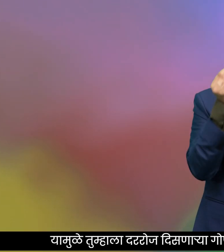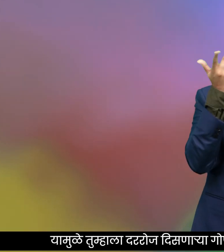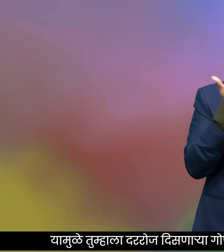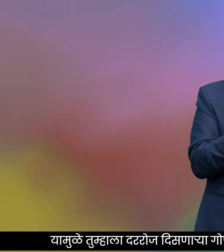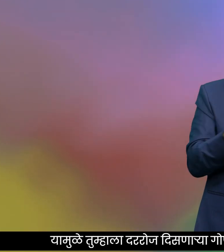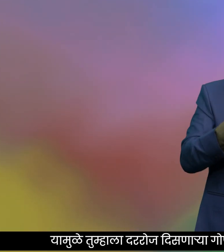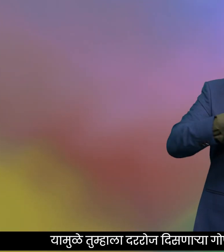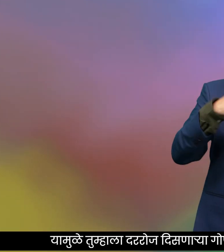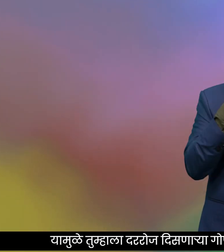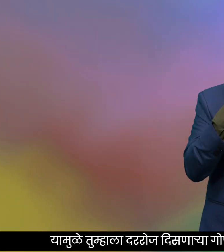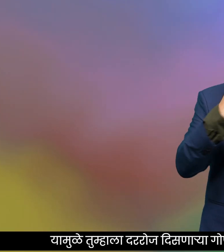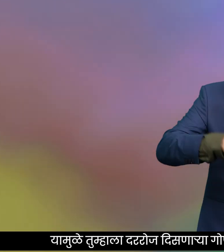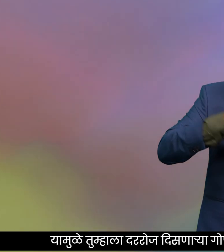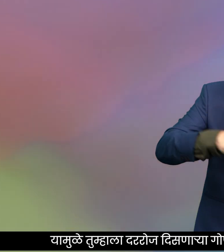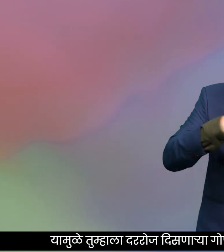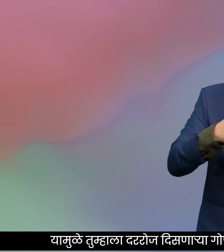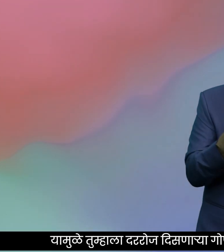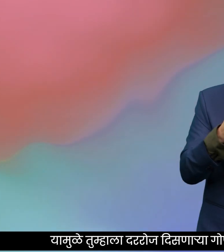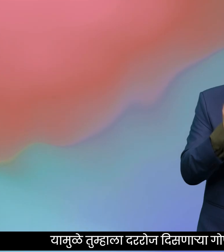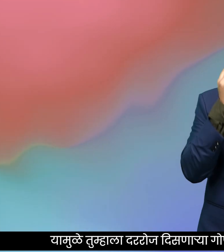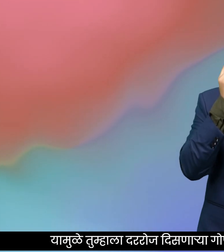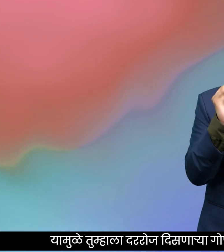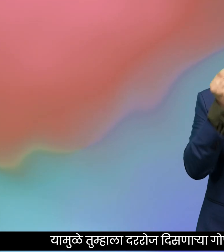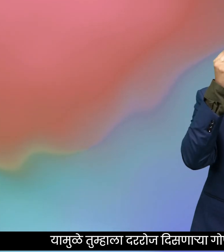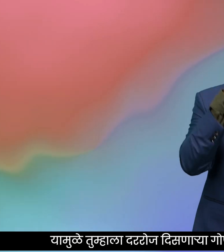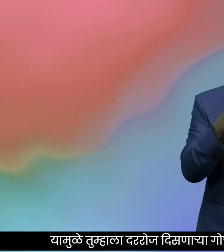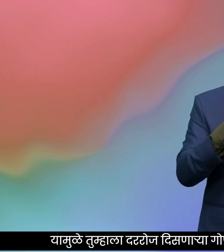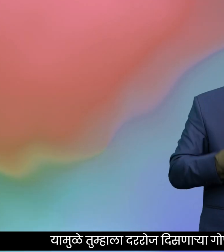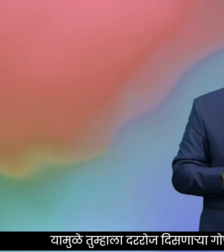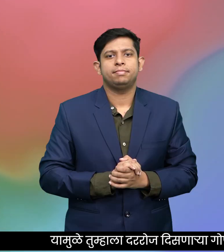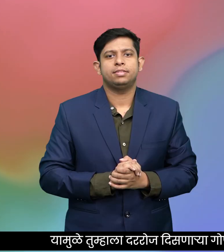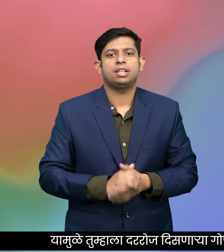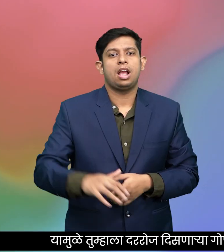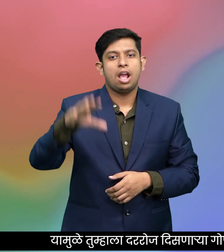यामुळे तुम्हाला दररोज दिसणाऱ्या गोष्टी अधिक चांगल्या प्रकारे समजायला मदत होईल.